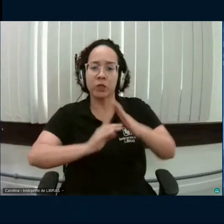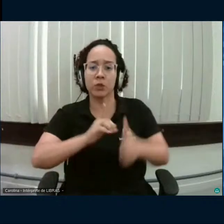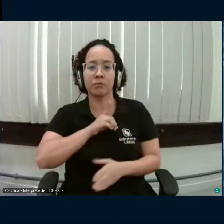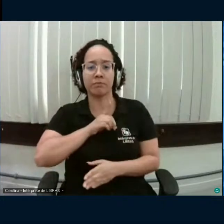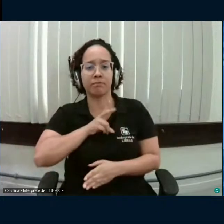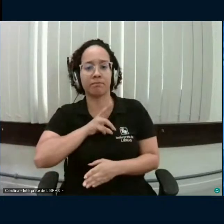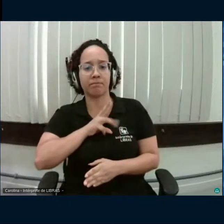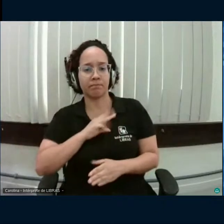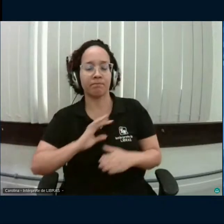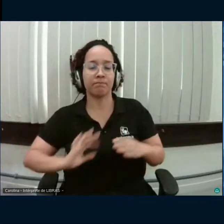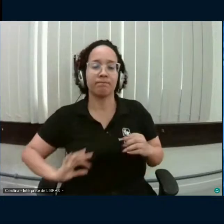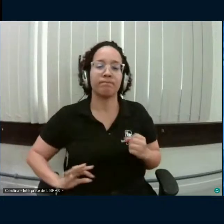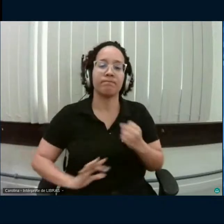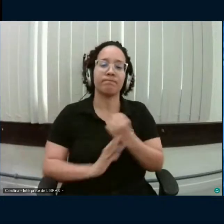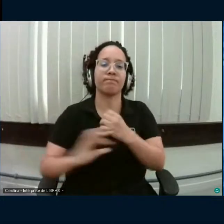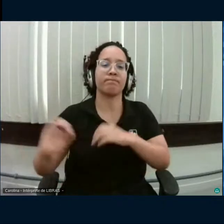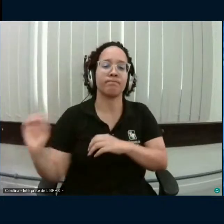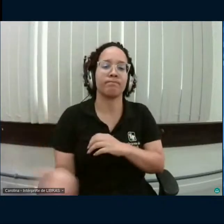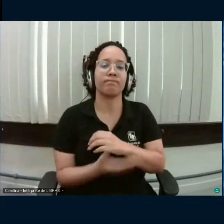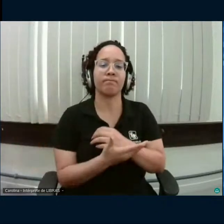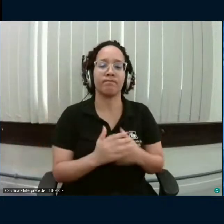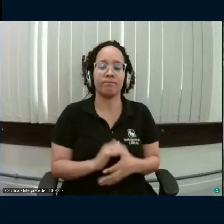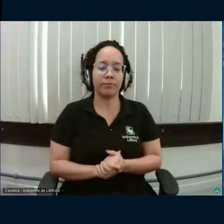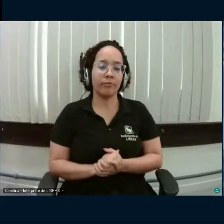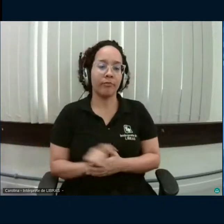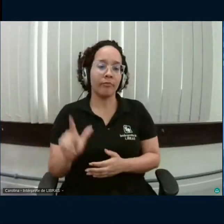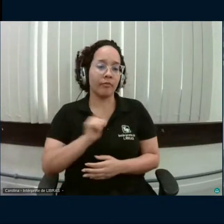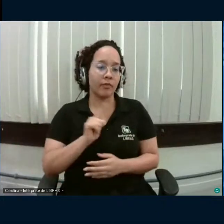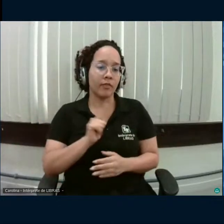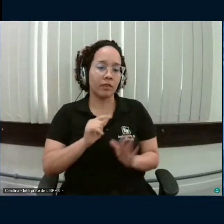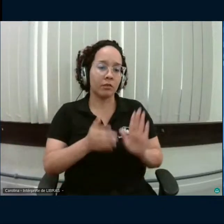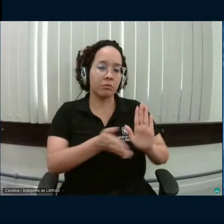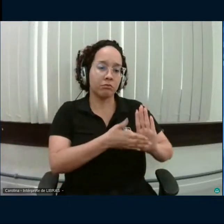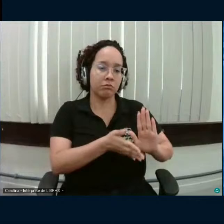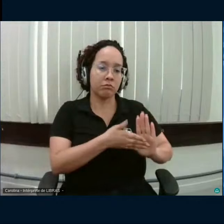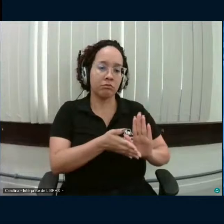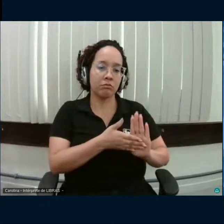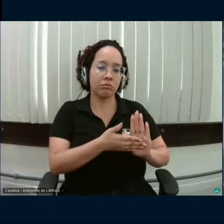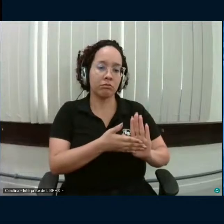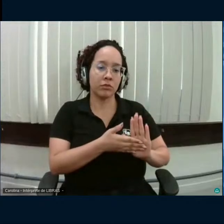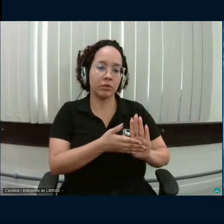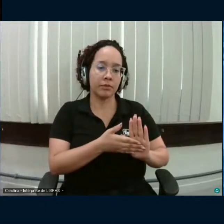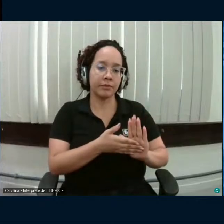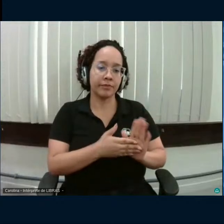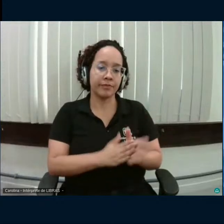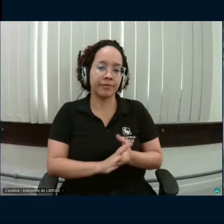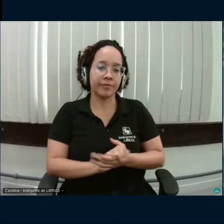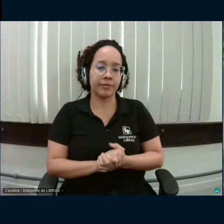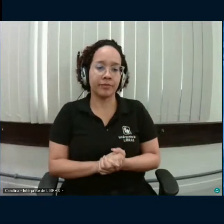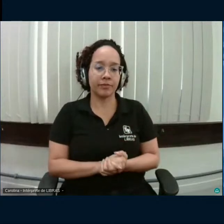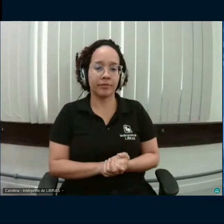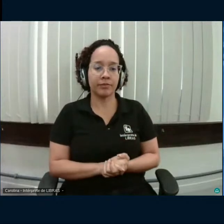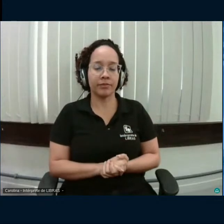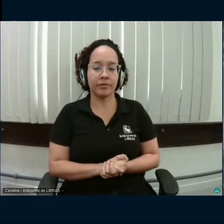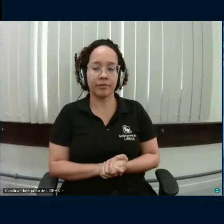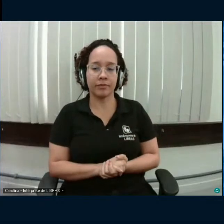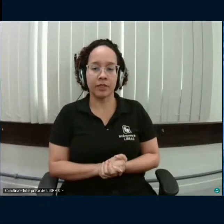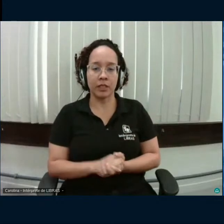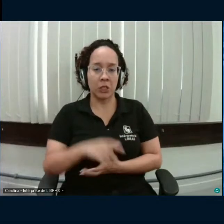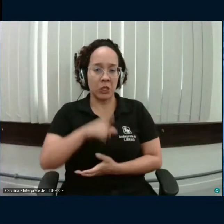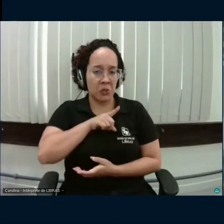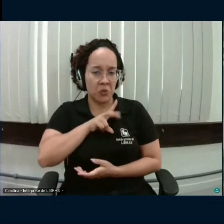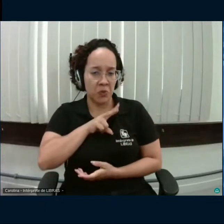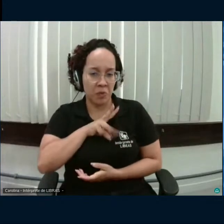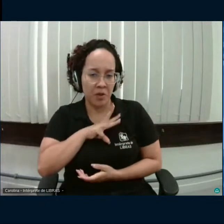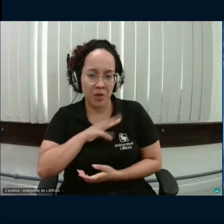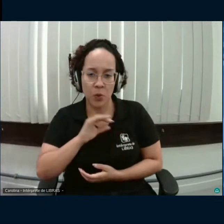E o que se colocava ali? Né, a ideia de que não poderia ser o mesmo ensino médio para todos, né, porque é